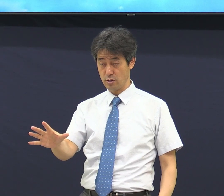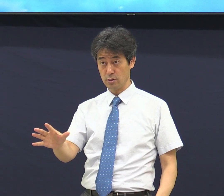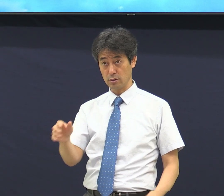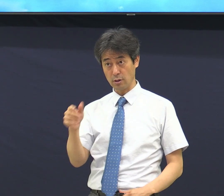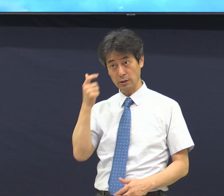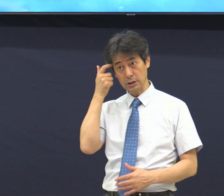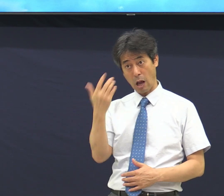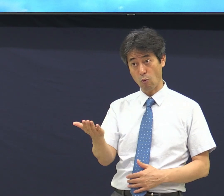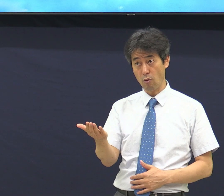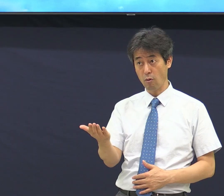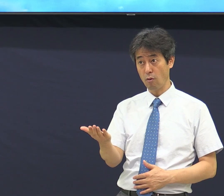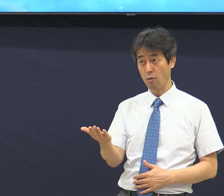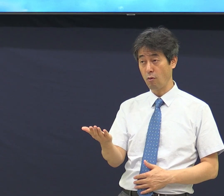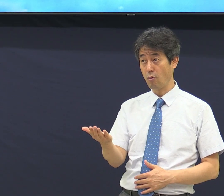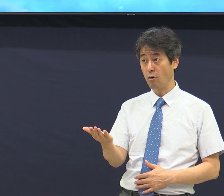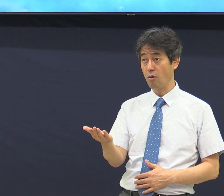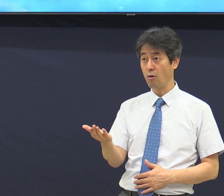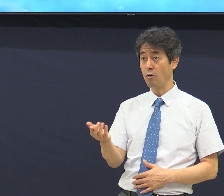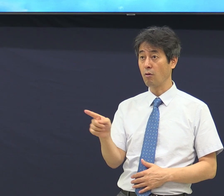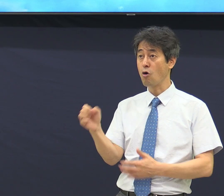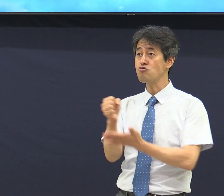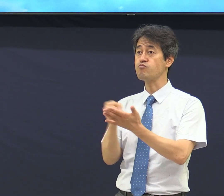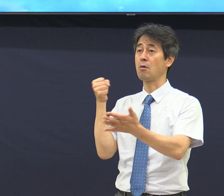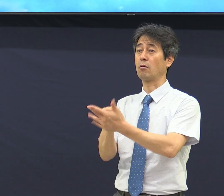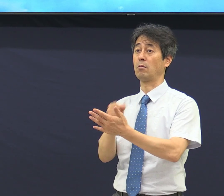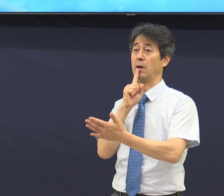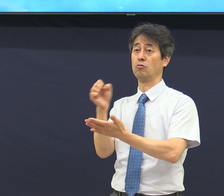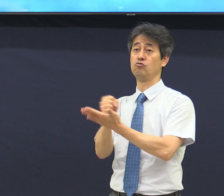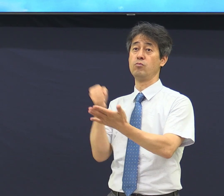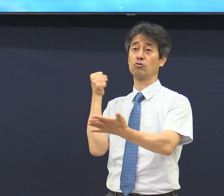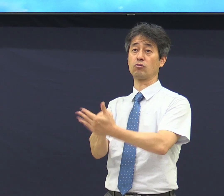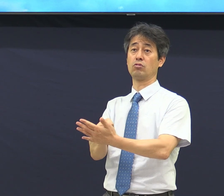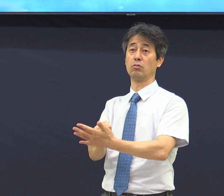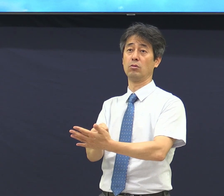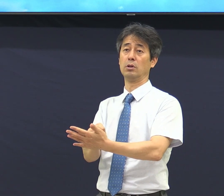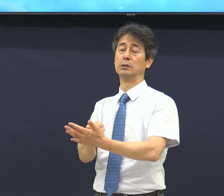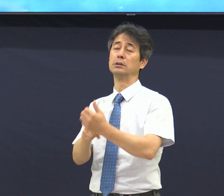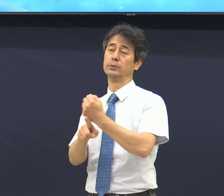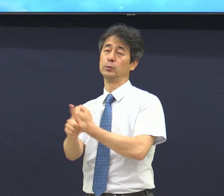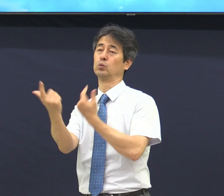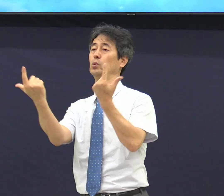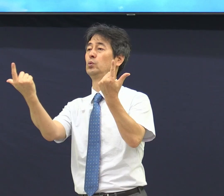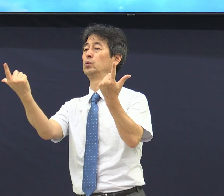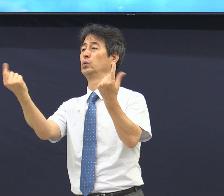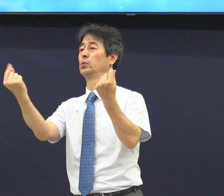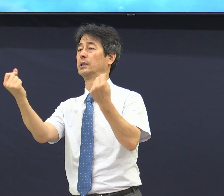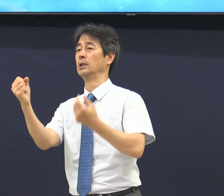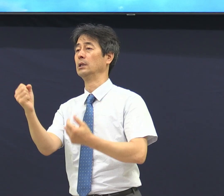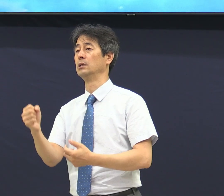구원받기 불가능한 존재로 정해져 있는가? 우리의 운명이 정해져 있다라고